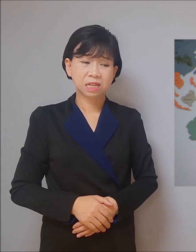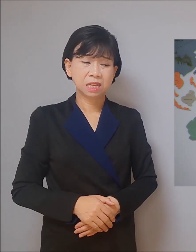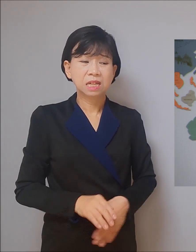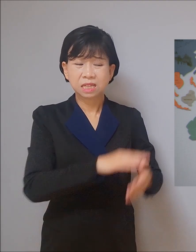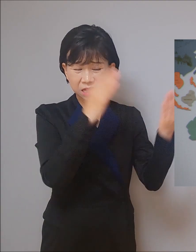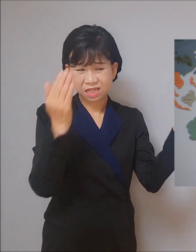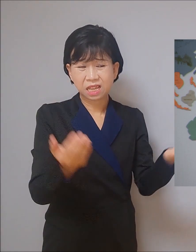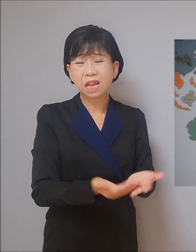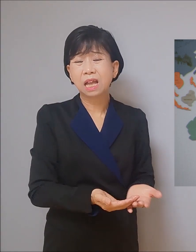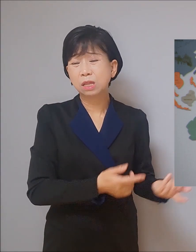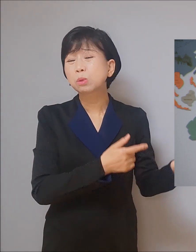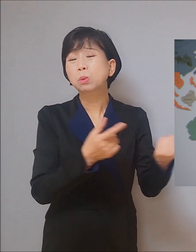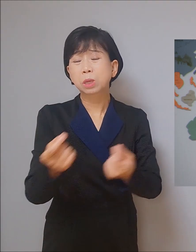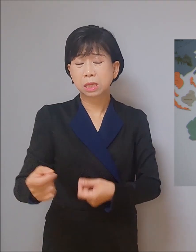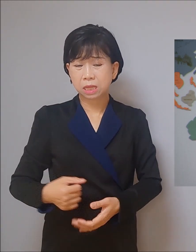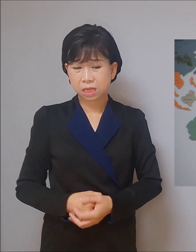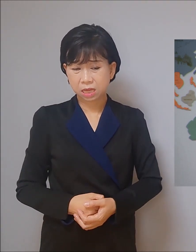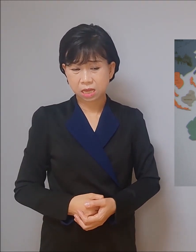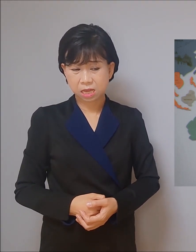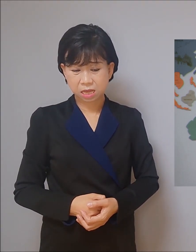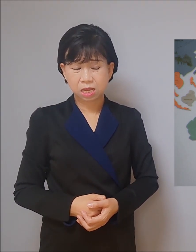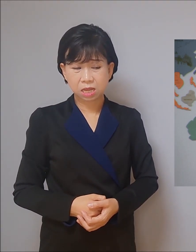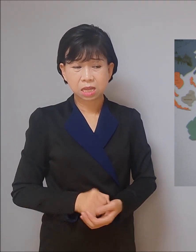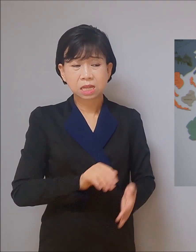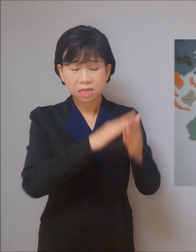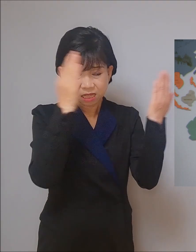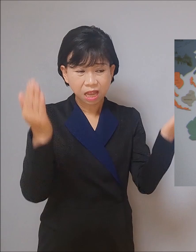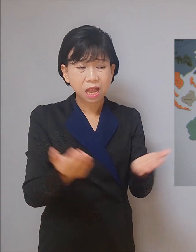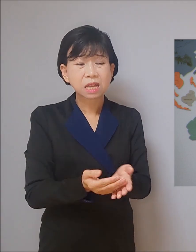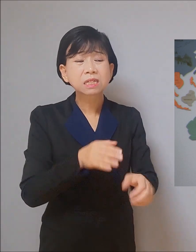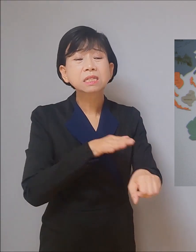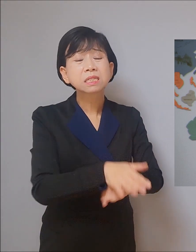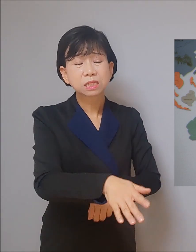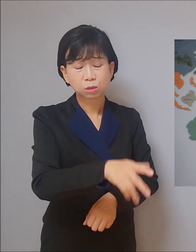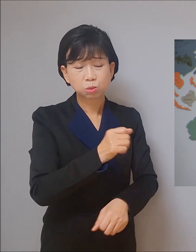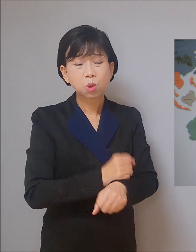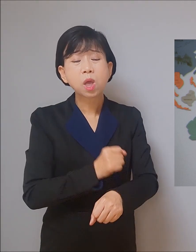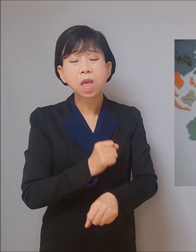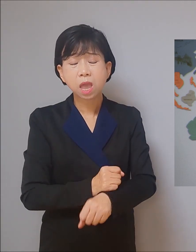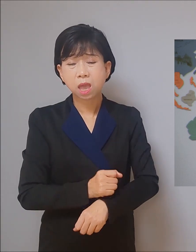해요. 다들 그렇게 해요.